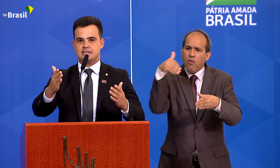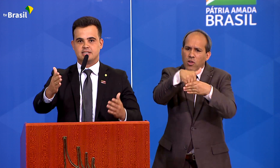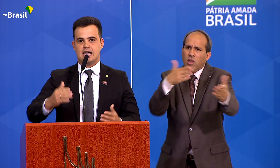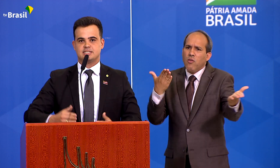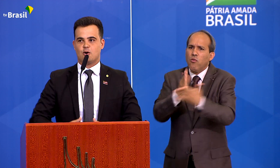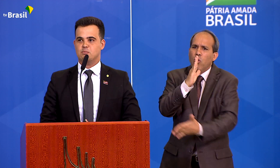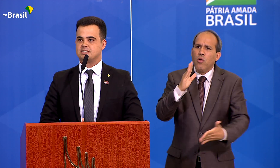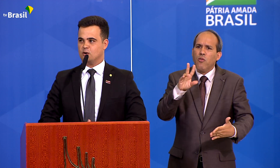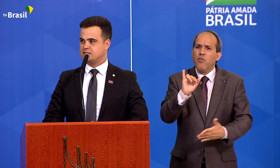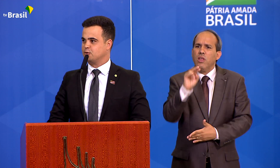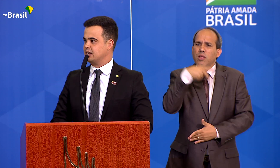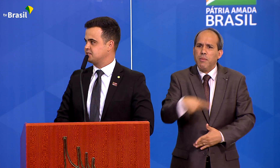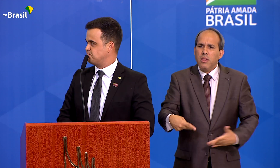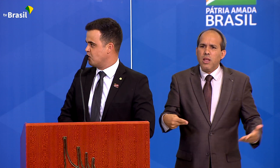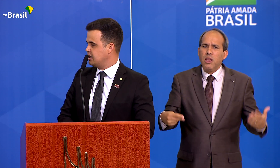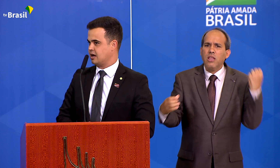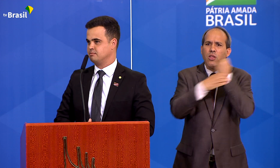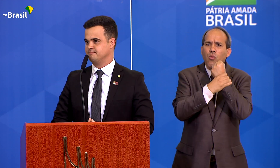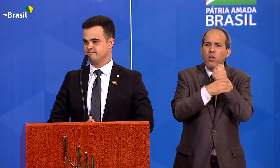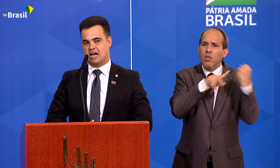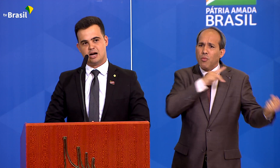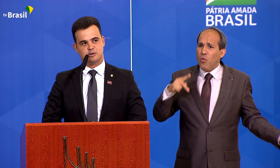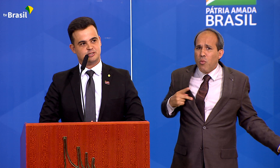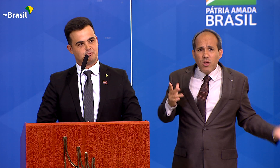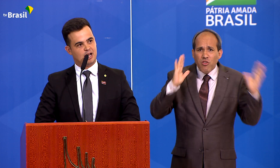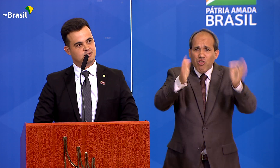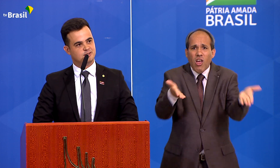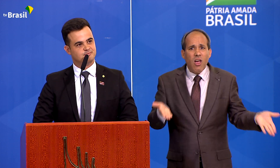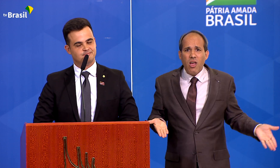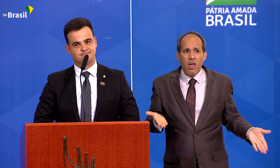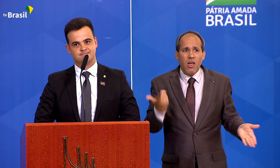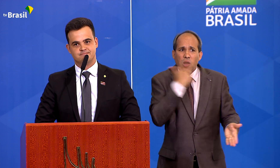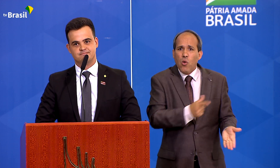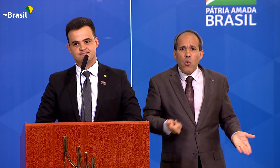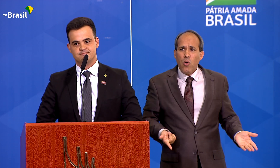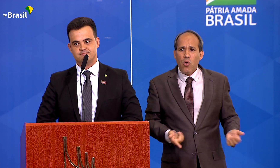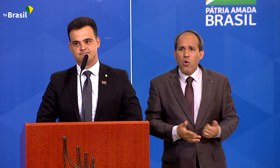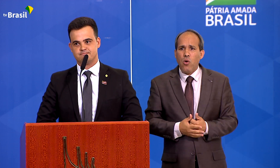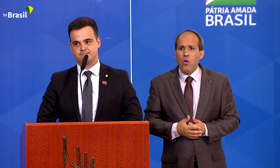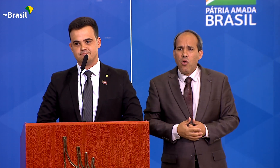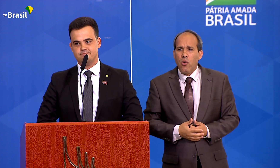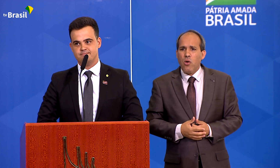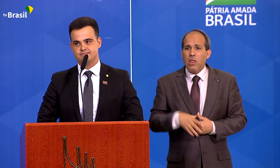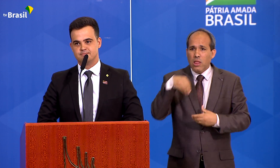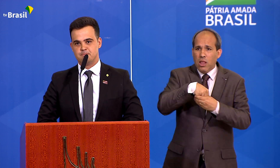eleito vice-presidente da comissão de segurança pública da Câmara dos Deputados